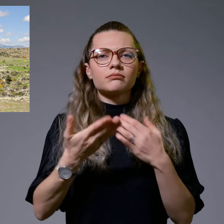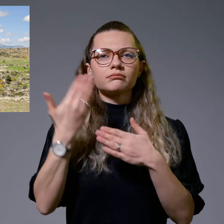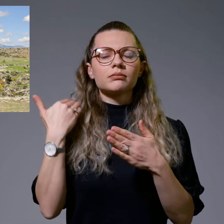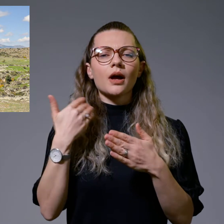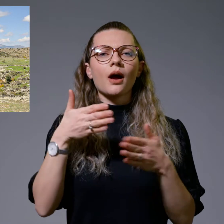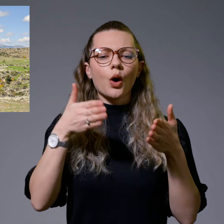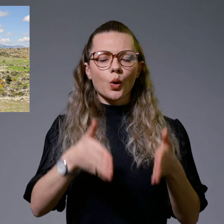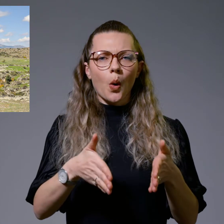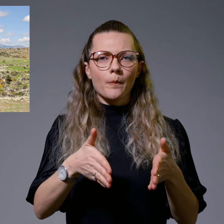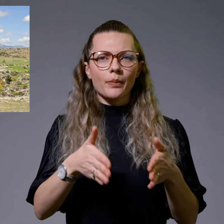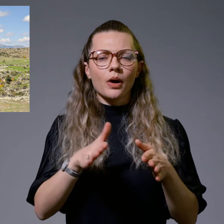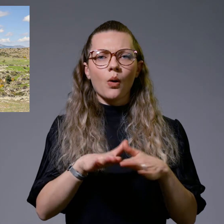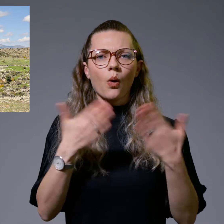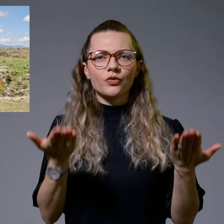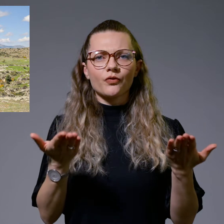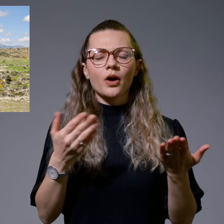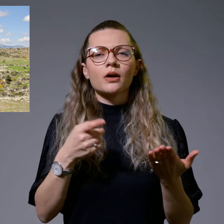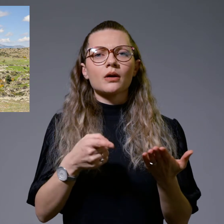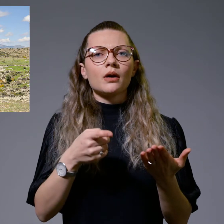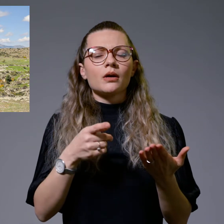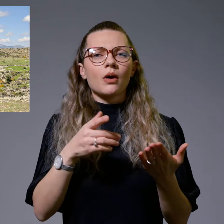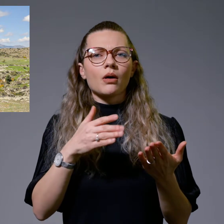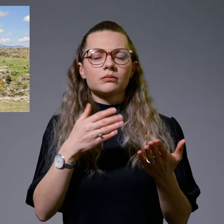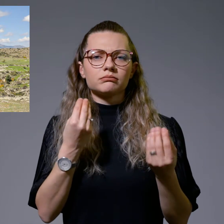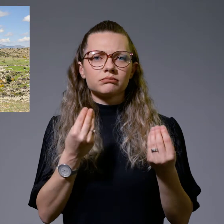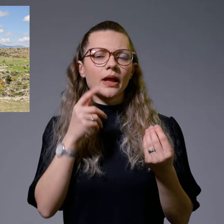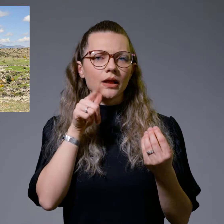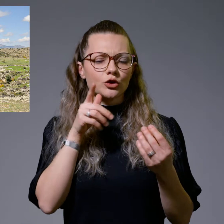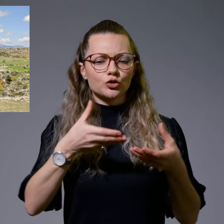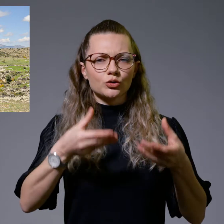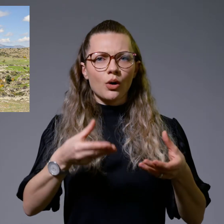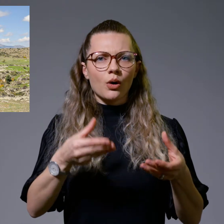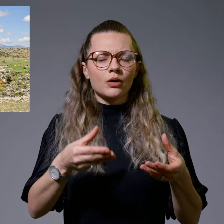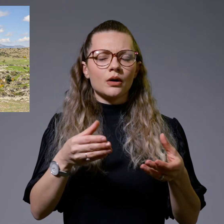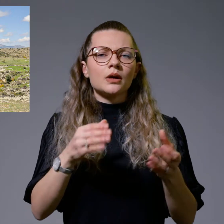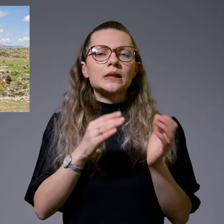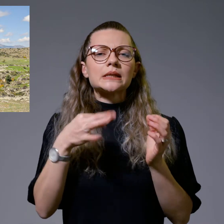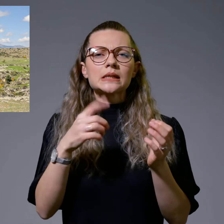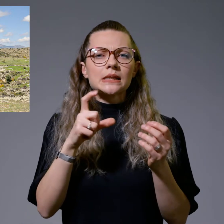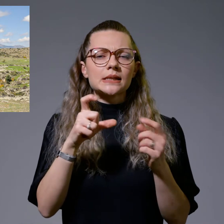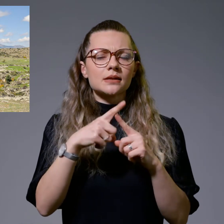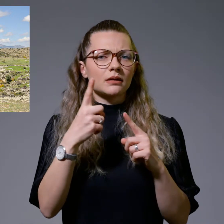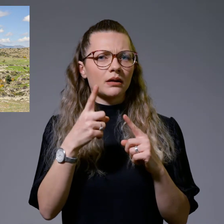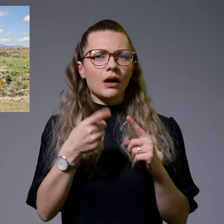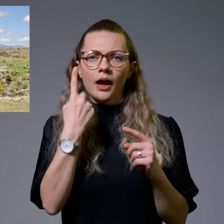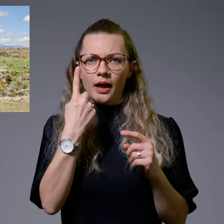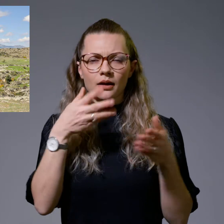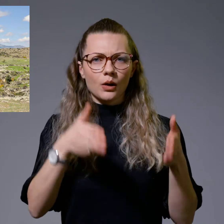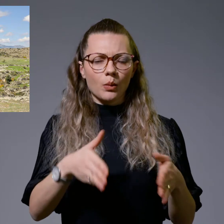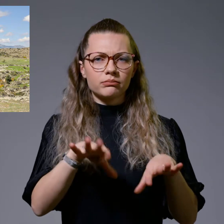гроба, масивни и солидно градени цисти. Во едниот гроб е најден сад со